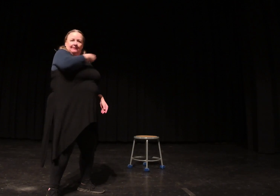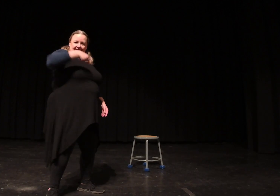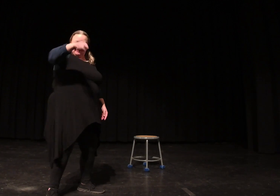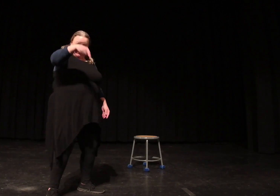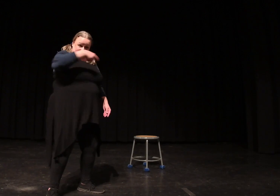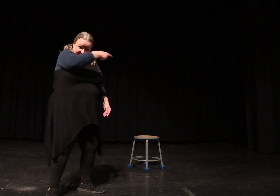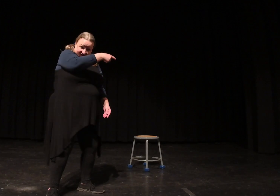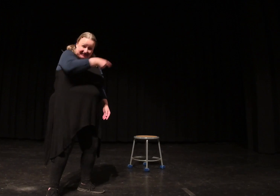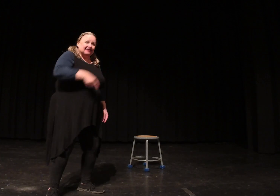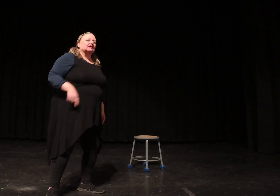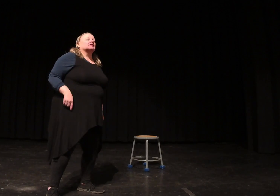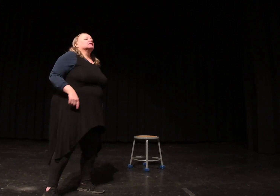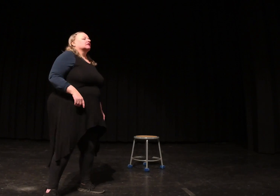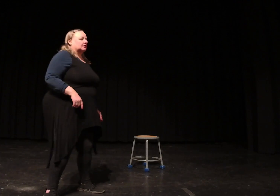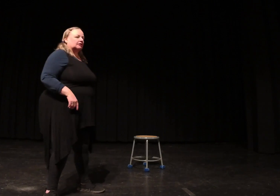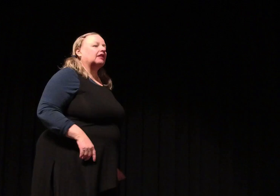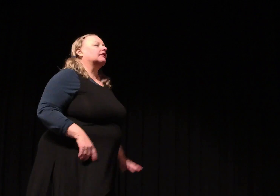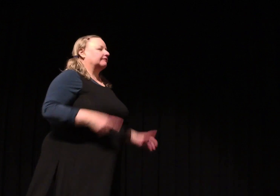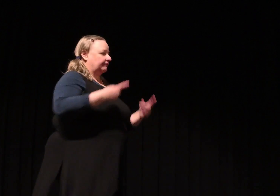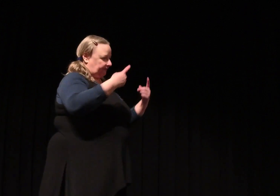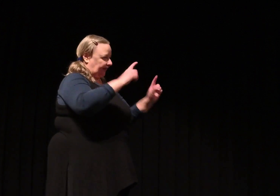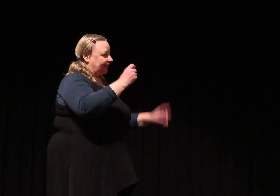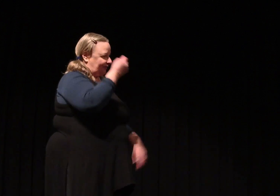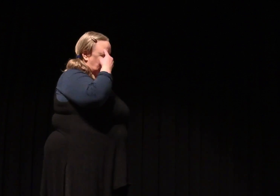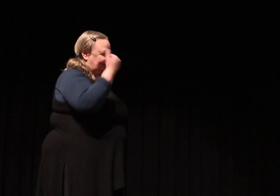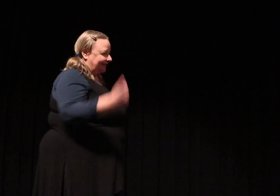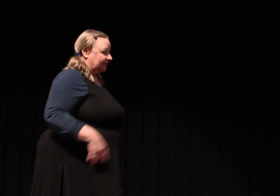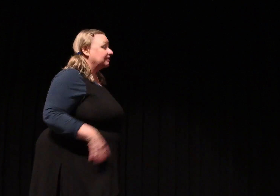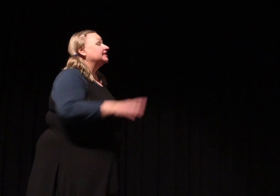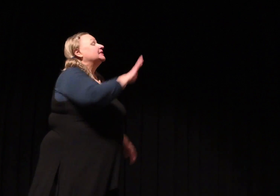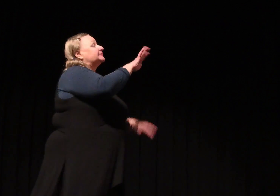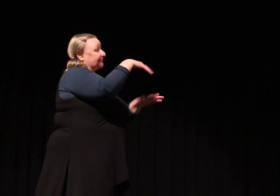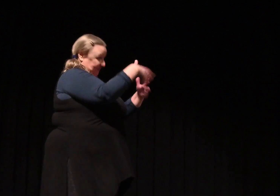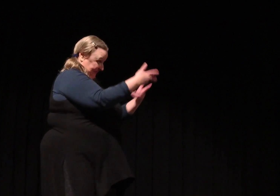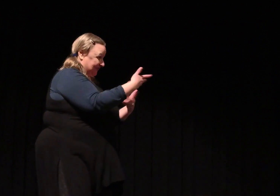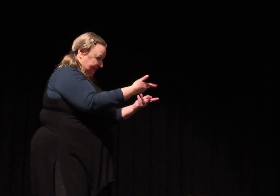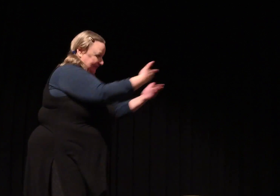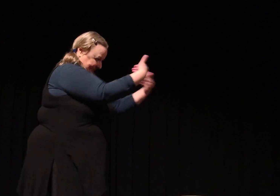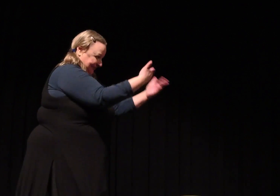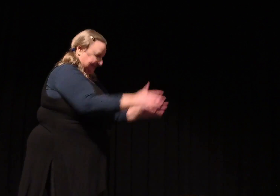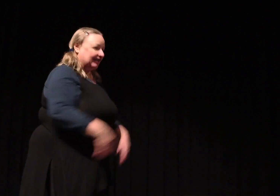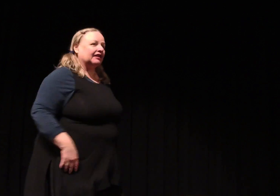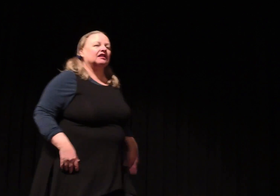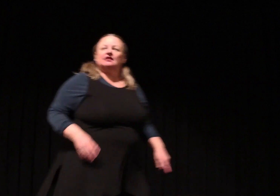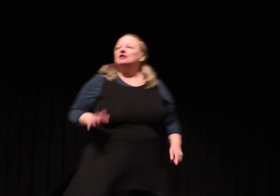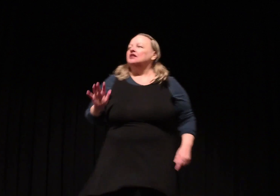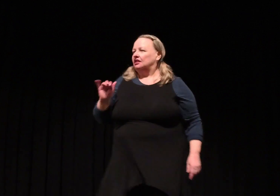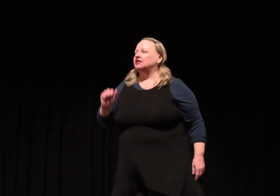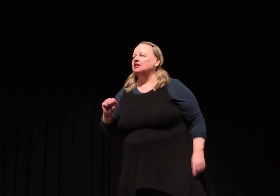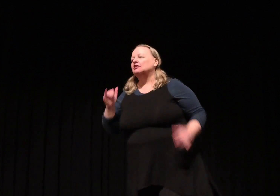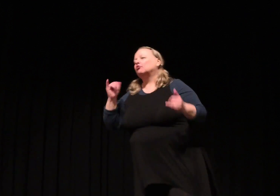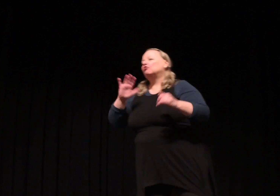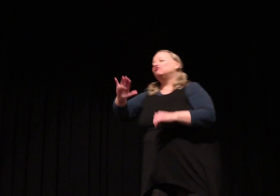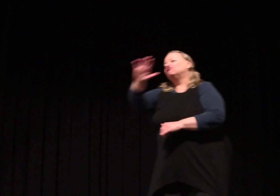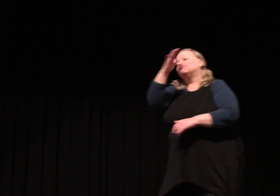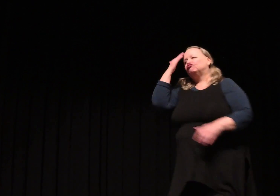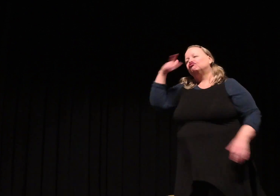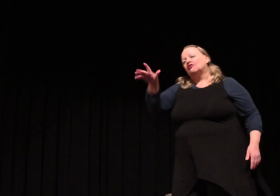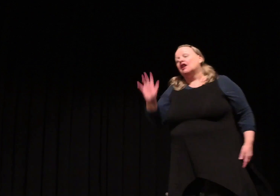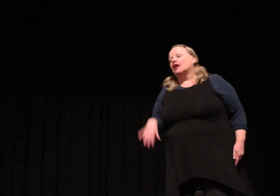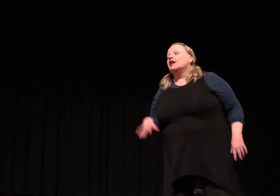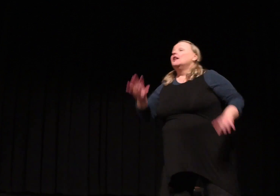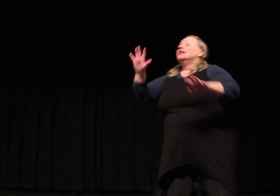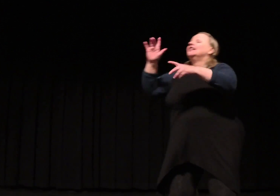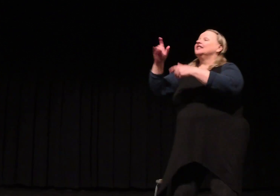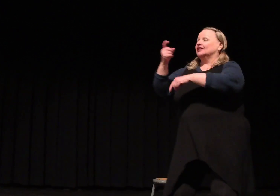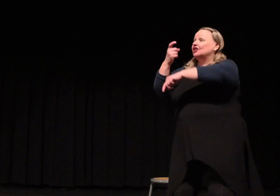vos propos. Ne me parlez pas avec moi, là. Vous parlez avec la personne sourde. OK? Ah, là, il comprend, le docteur, OK? Bon, OK, allez-y. Mais c'est